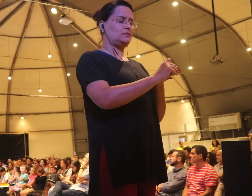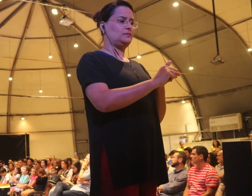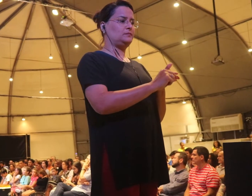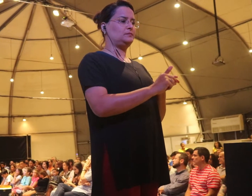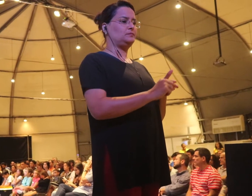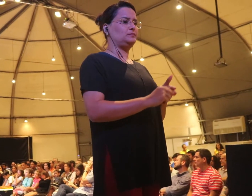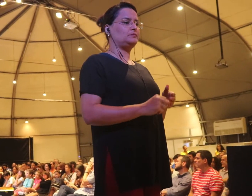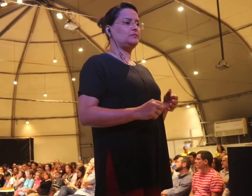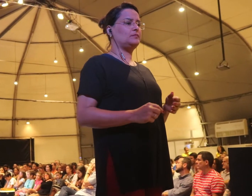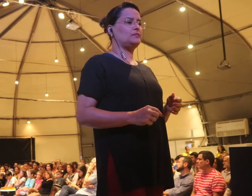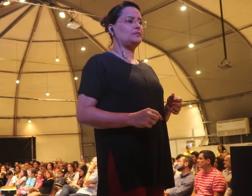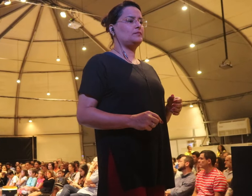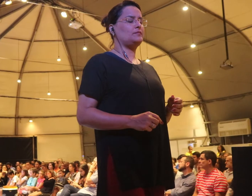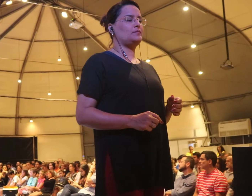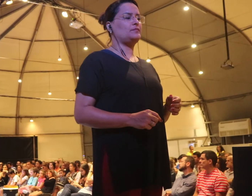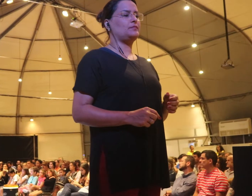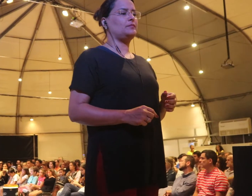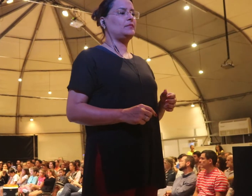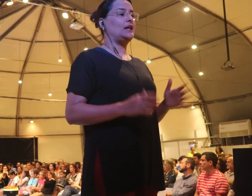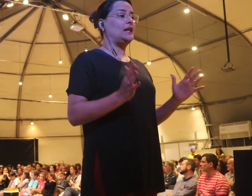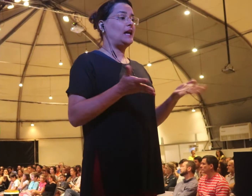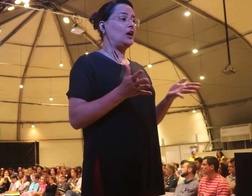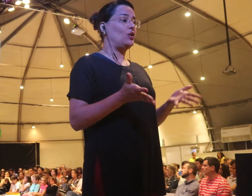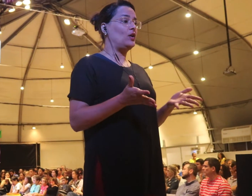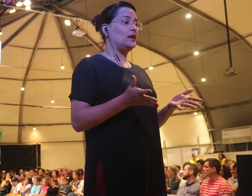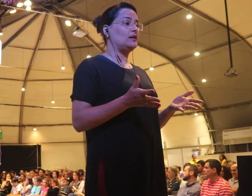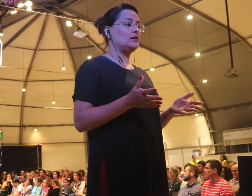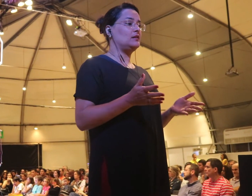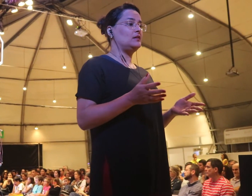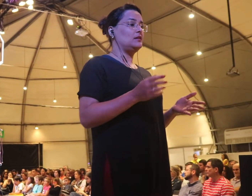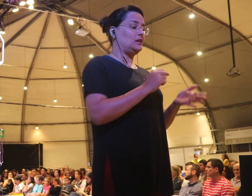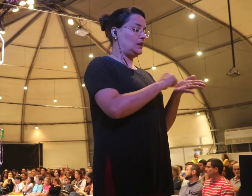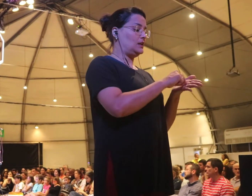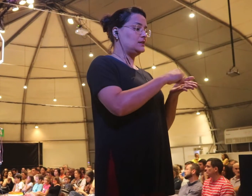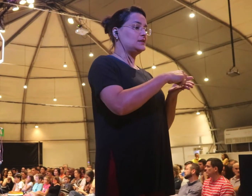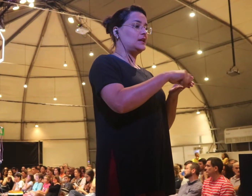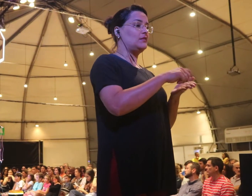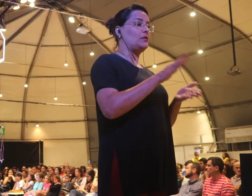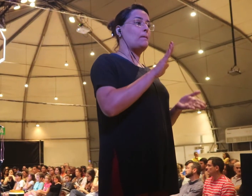dia. Mas de repente tem mais.